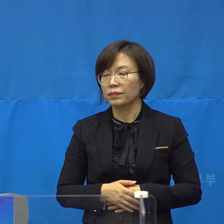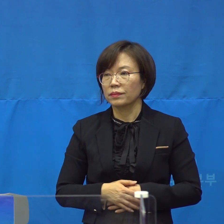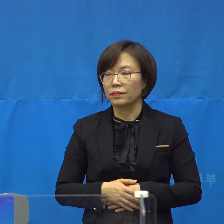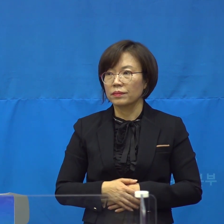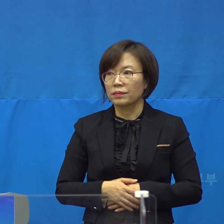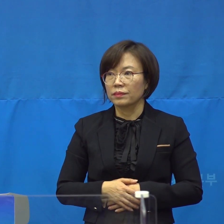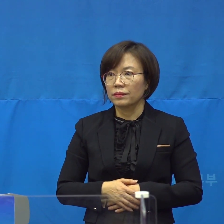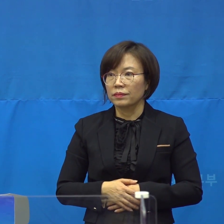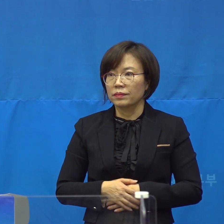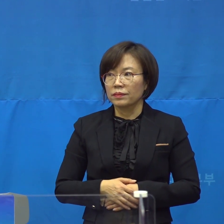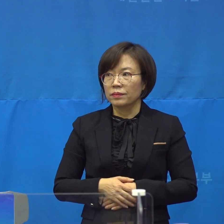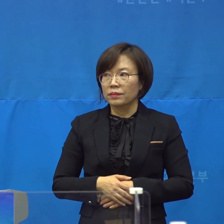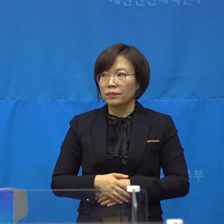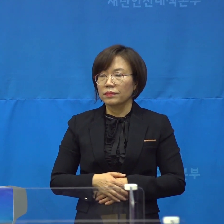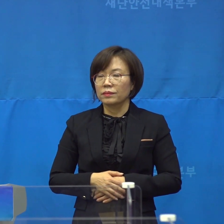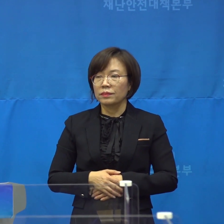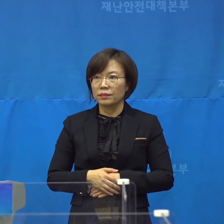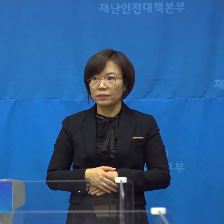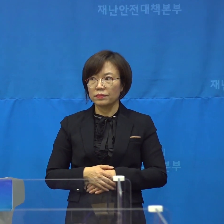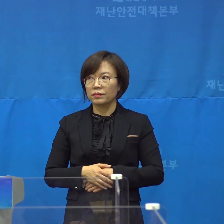15개.